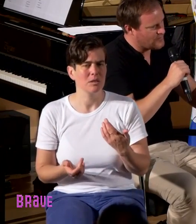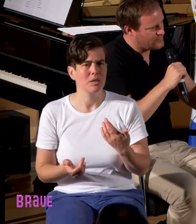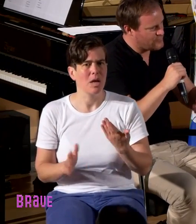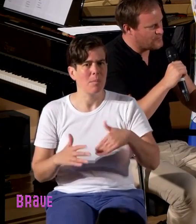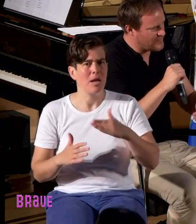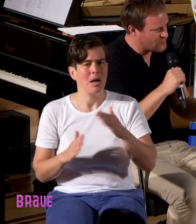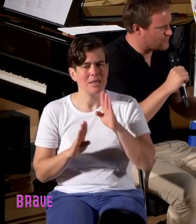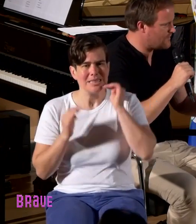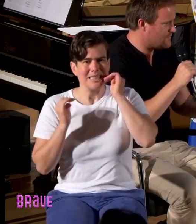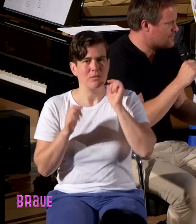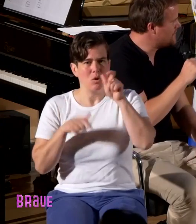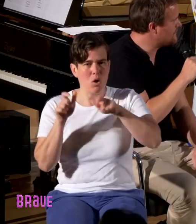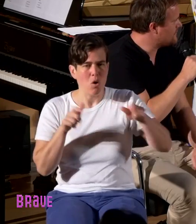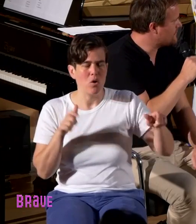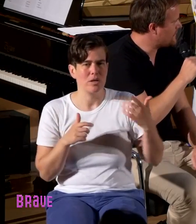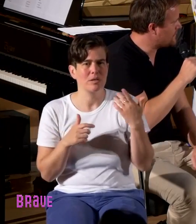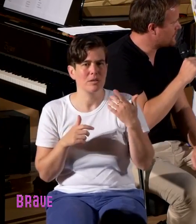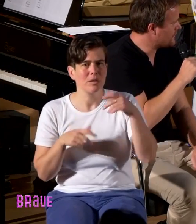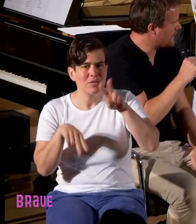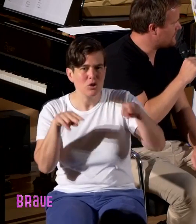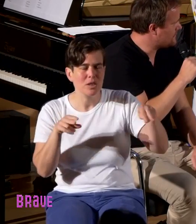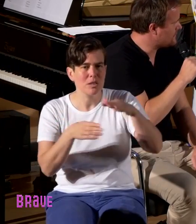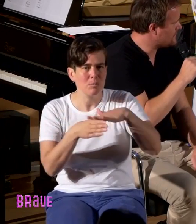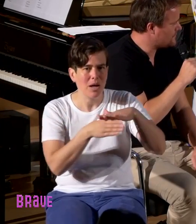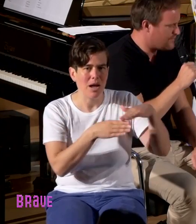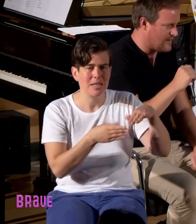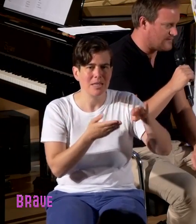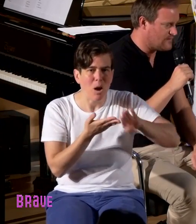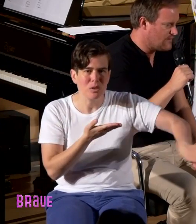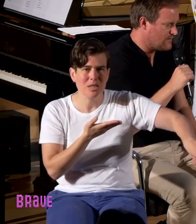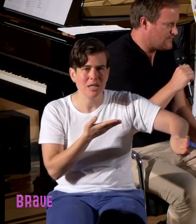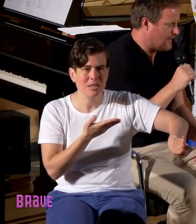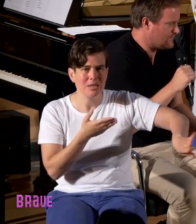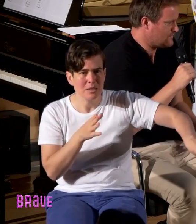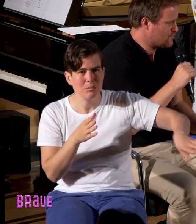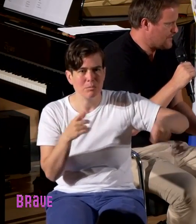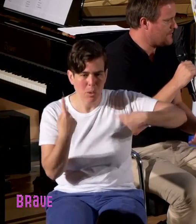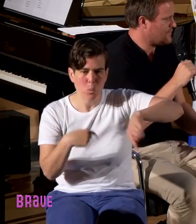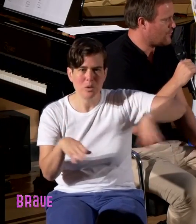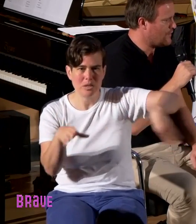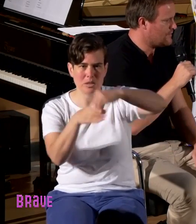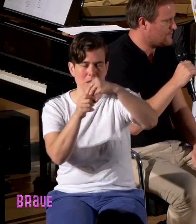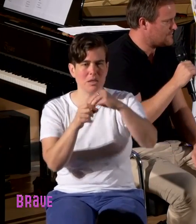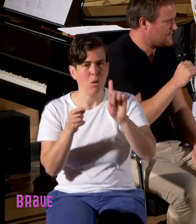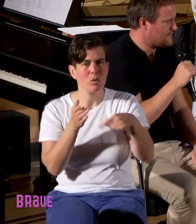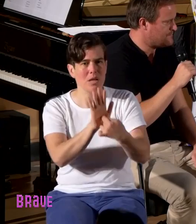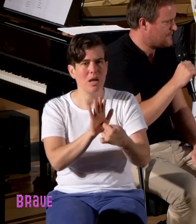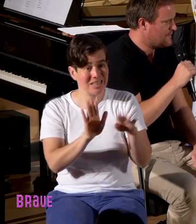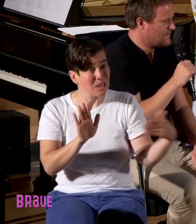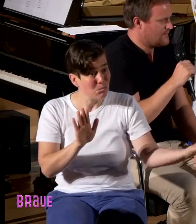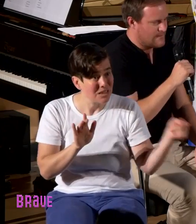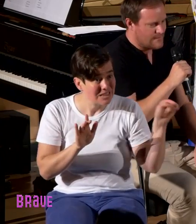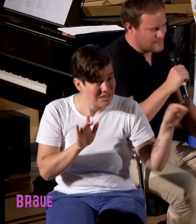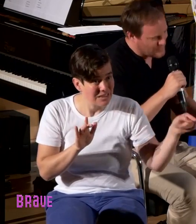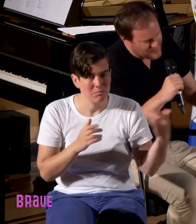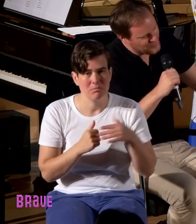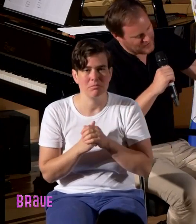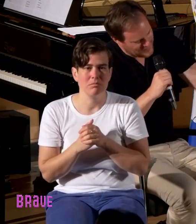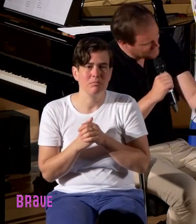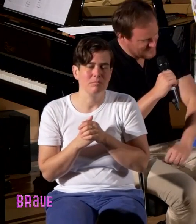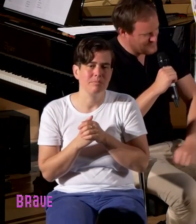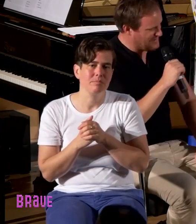Positivismus für Menschen, die in verschiedenen Segmenten ausgegrenzt werden, darstellen zu können und